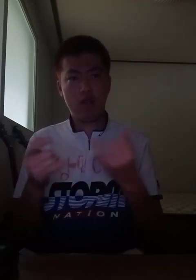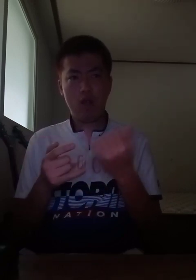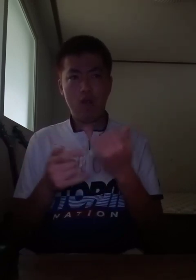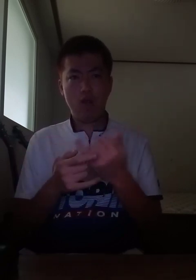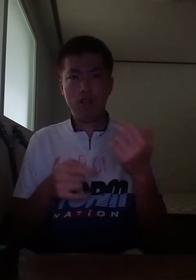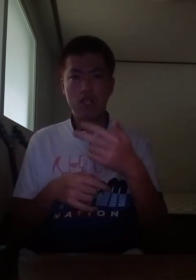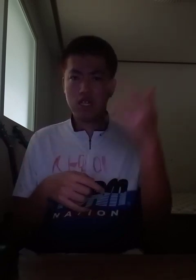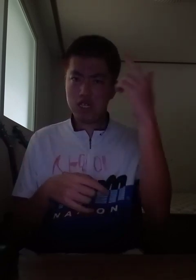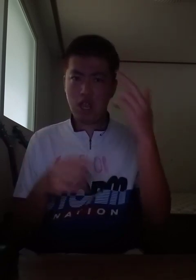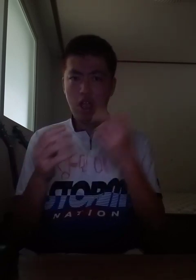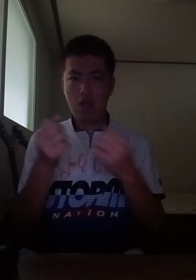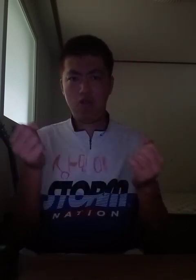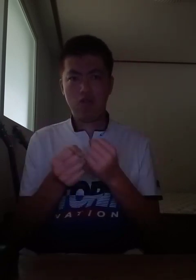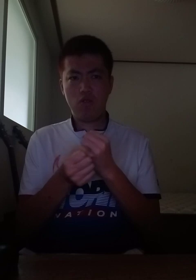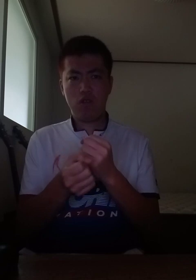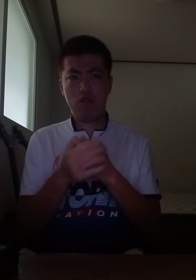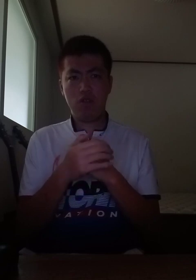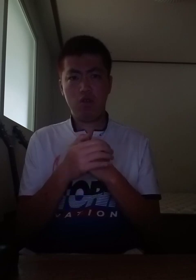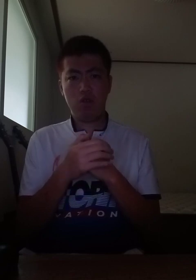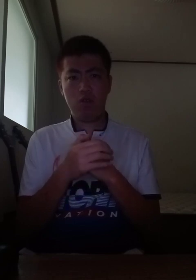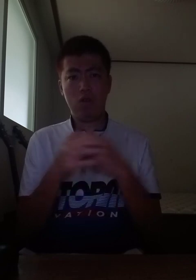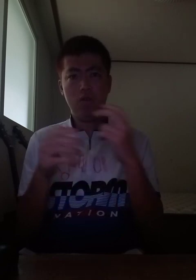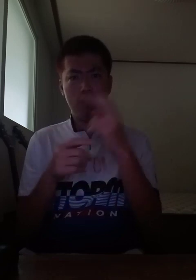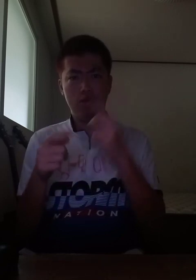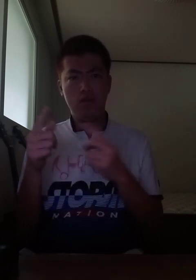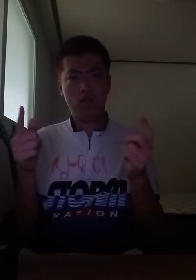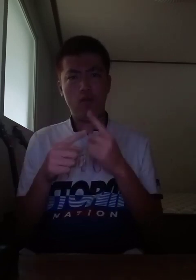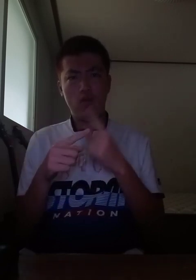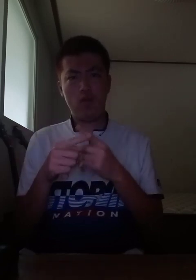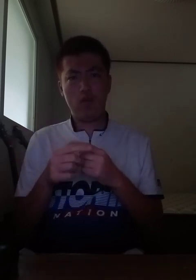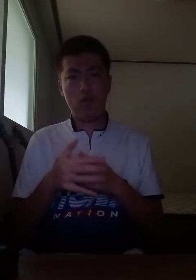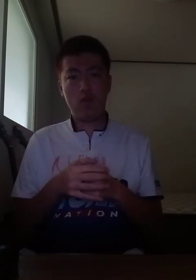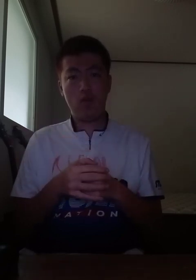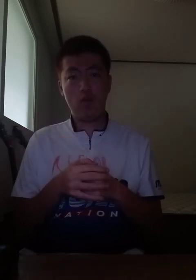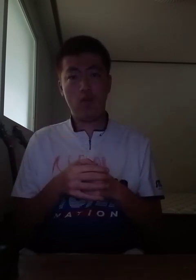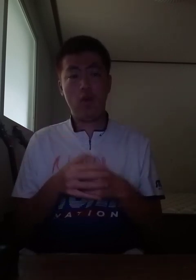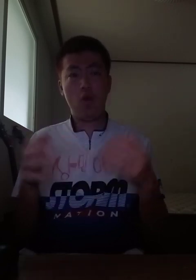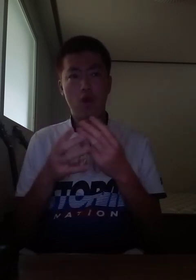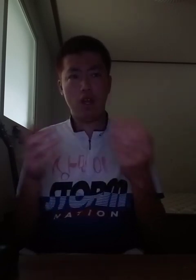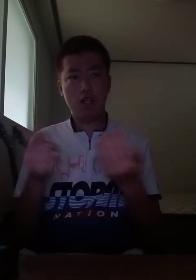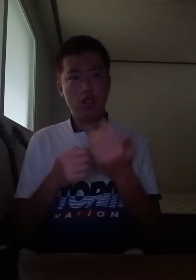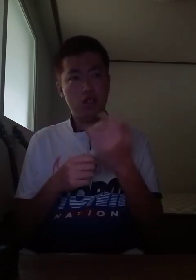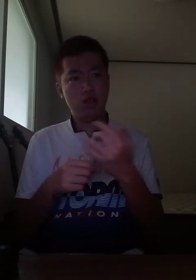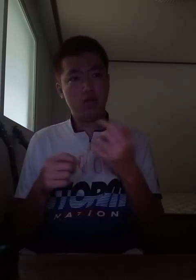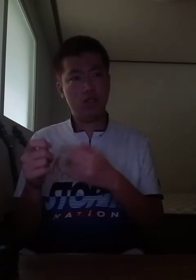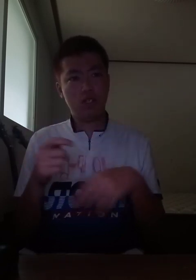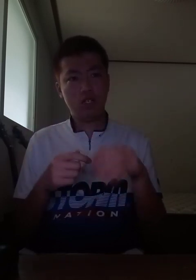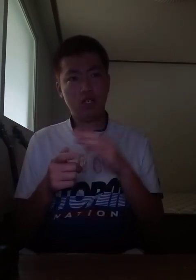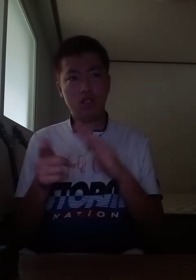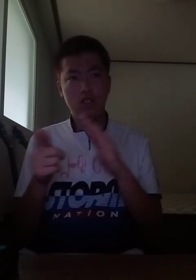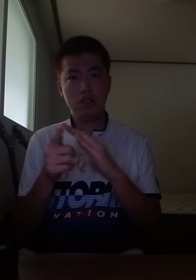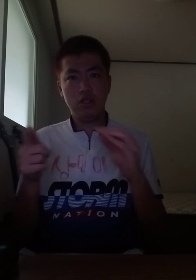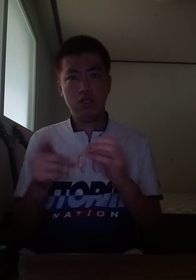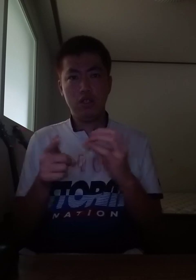기사들은 근로자들은 그런다고 돈 더 주는 것도 아니고. 현재 환승센터의 위치는 수원역 앞의